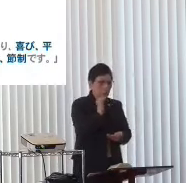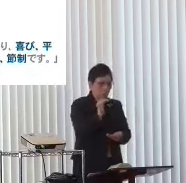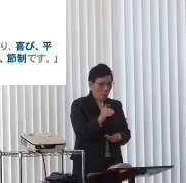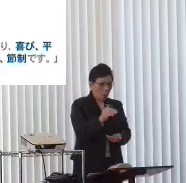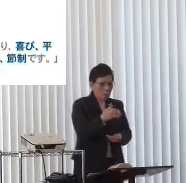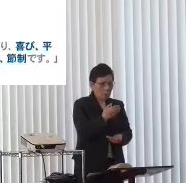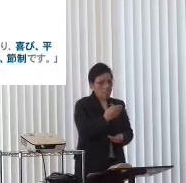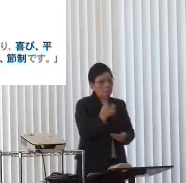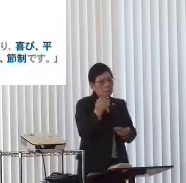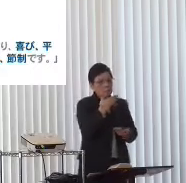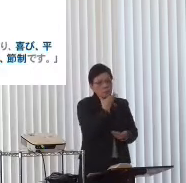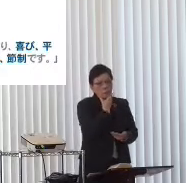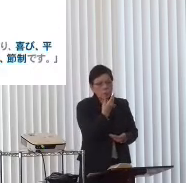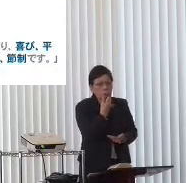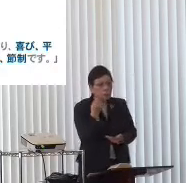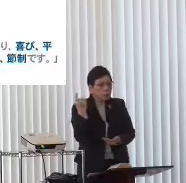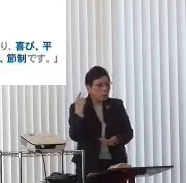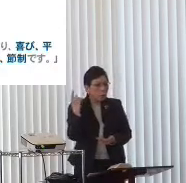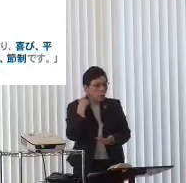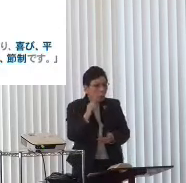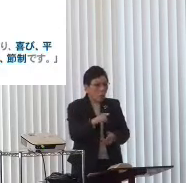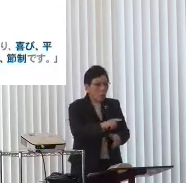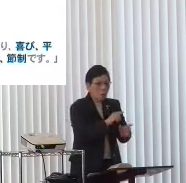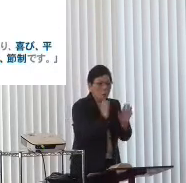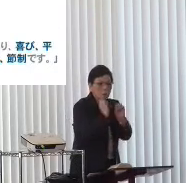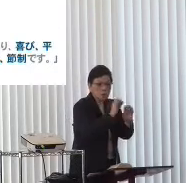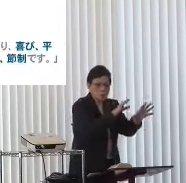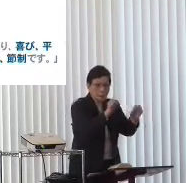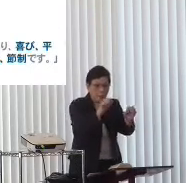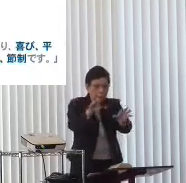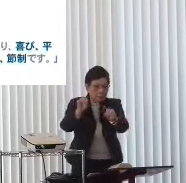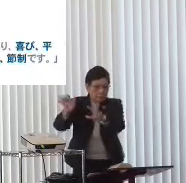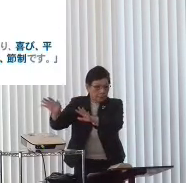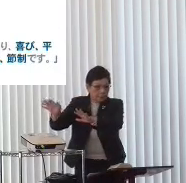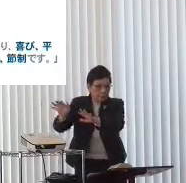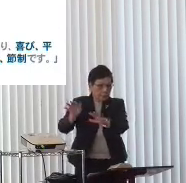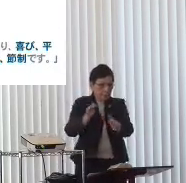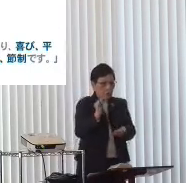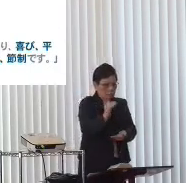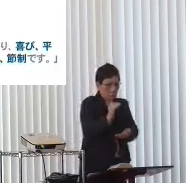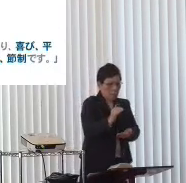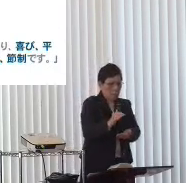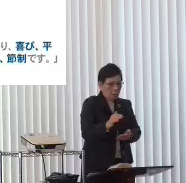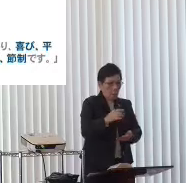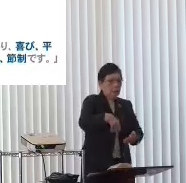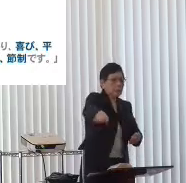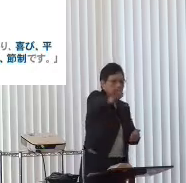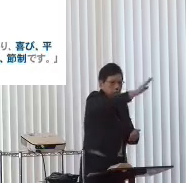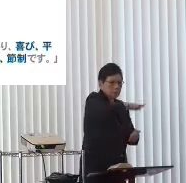ね。福音を伝えるということが私たちにとって最も良い技です。